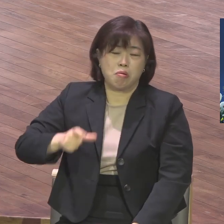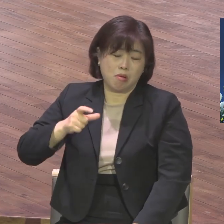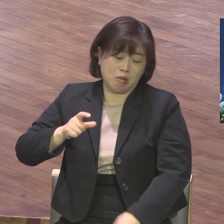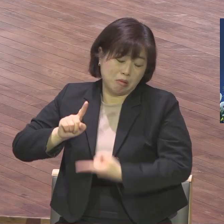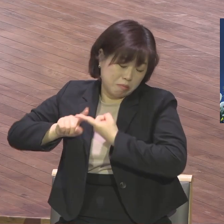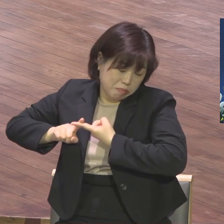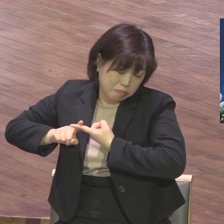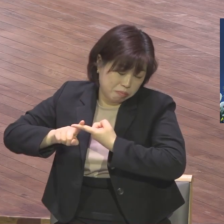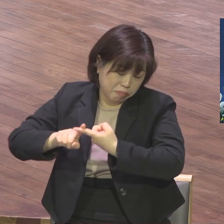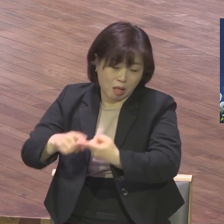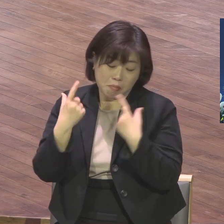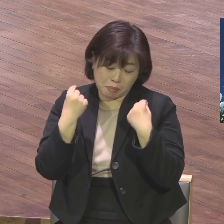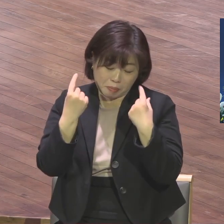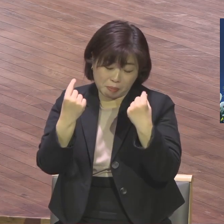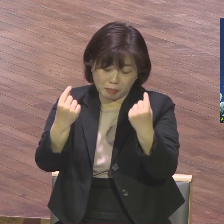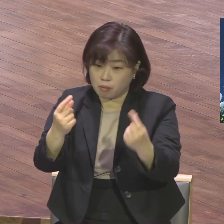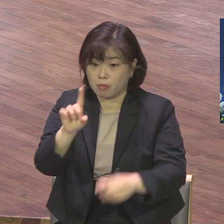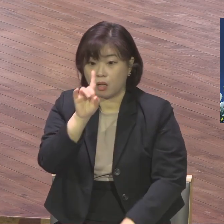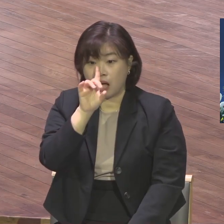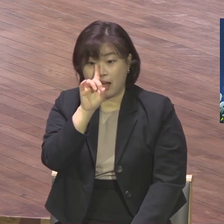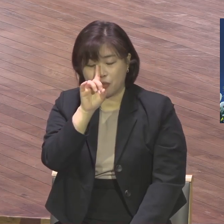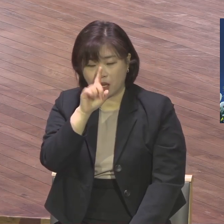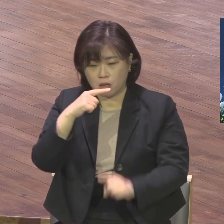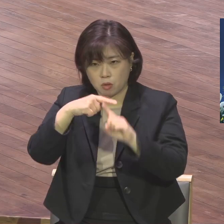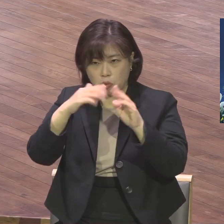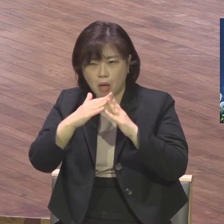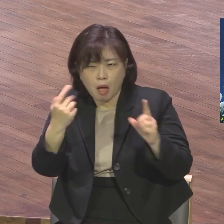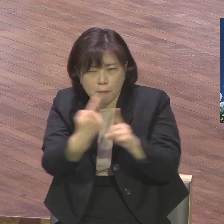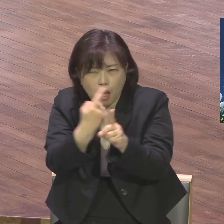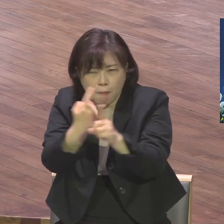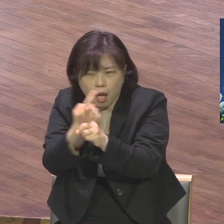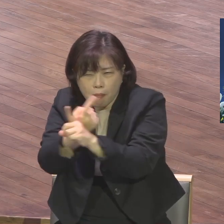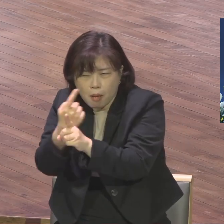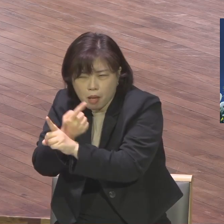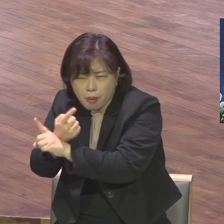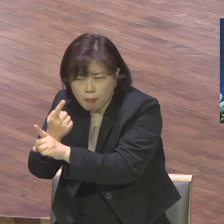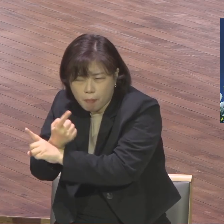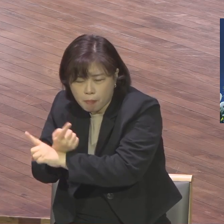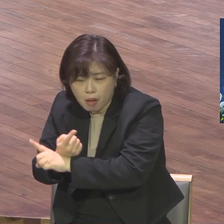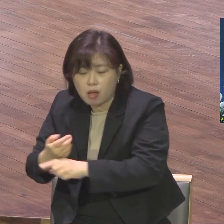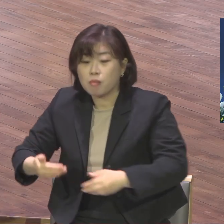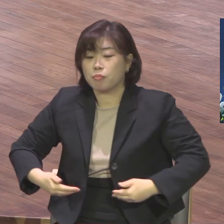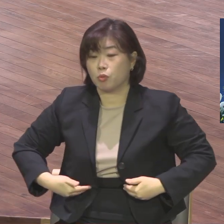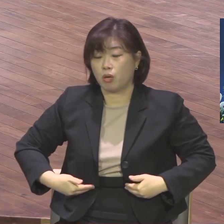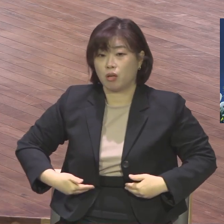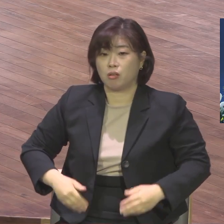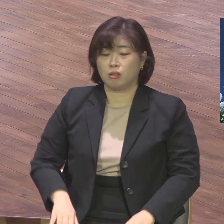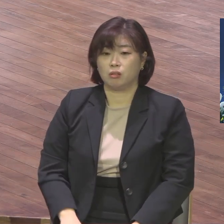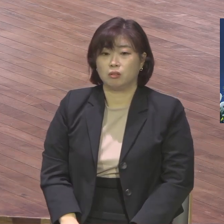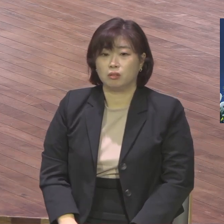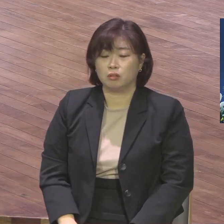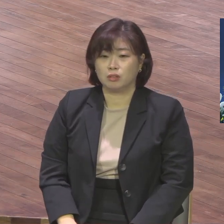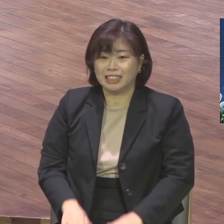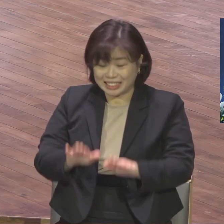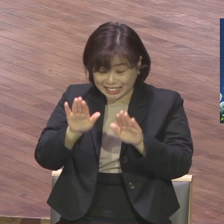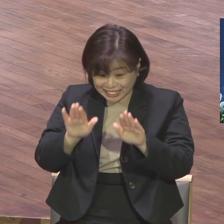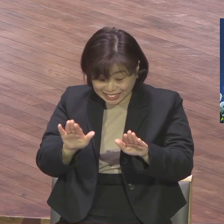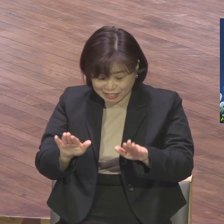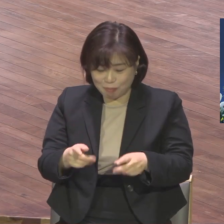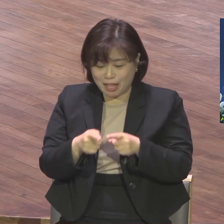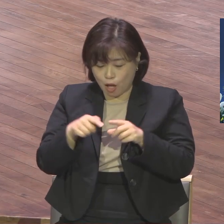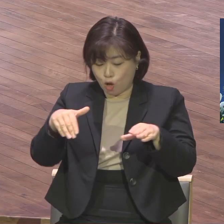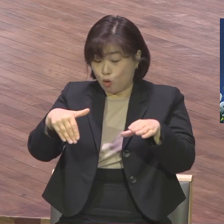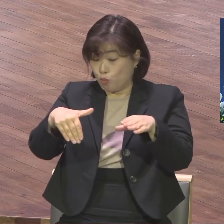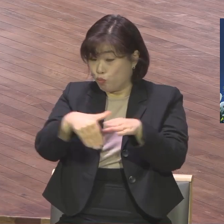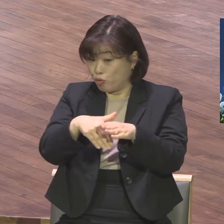좀 잘못됐거든 안 맞으면 시대 안 맞으면 빨리 고치고 빨리 변화되고 지금 일정 지금 100명이 들어와서 커피 마시면서 교제할 수 있도록 지금